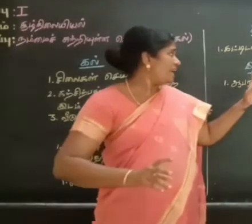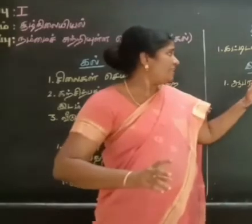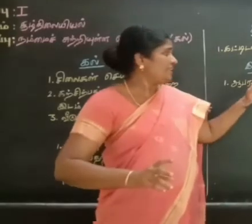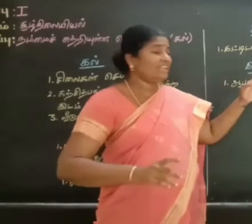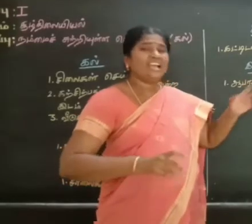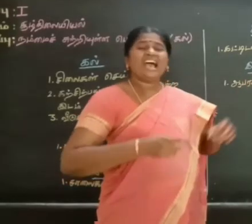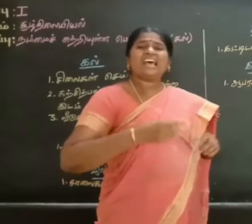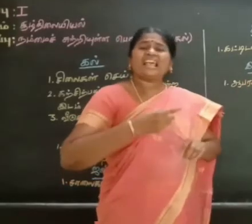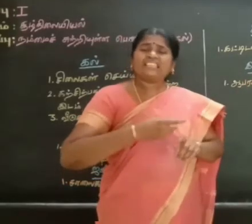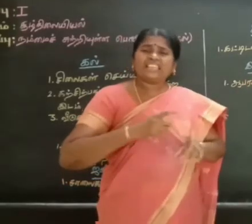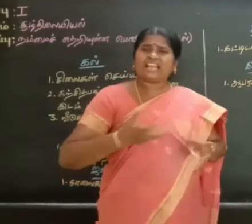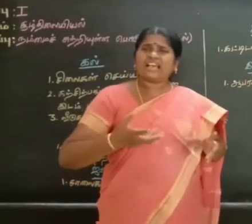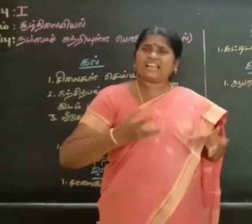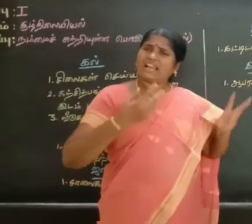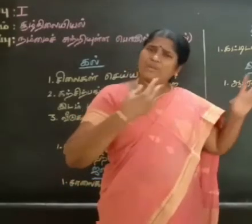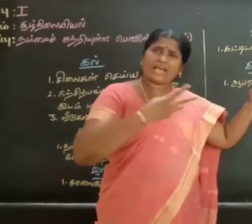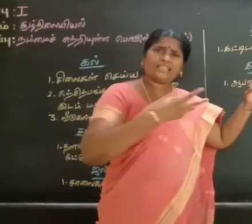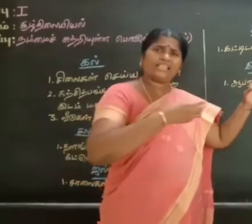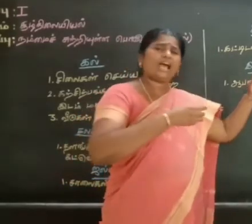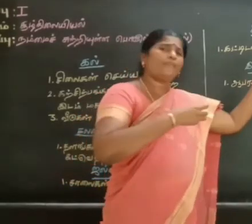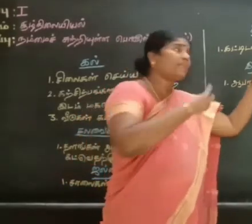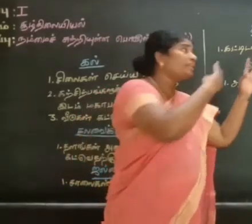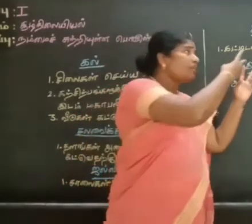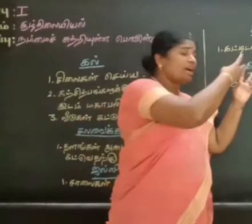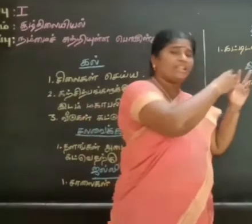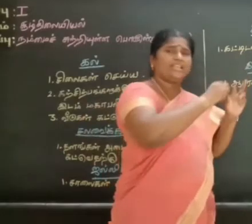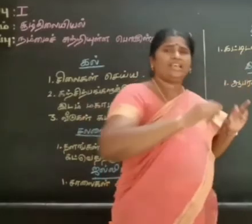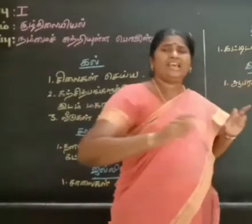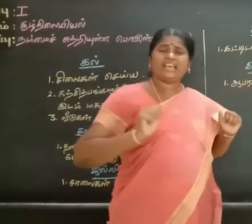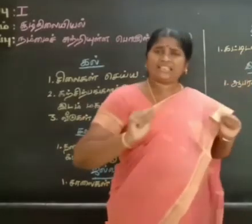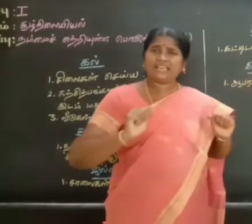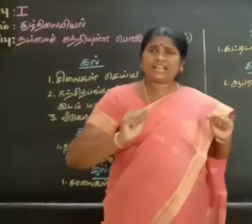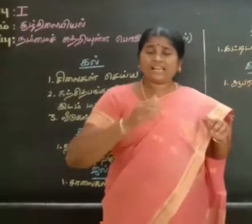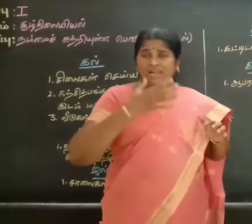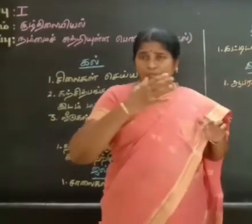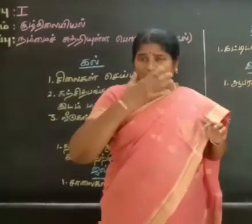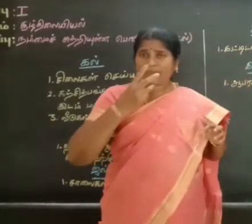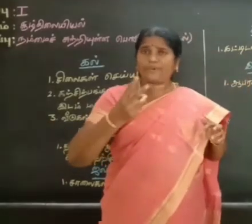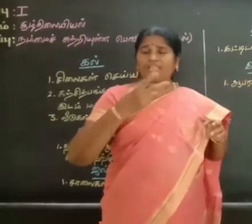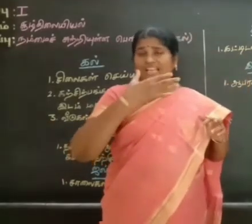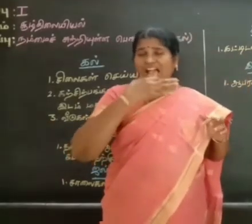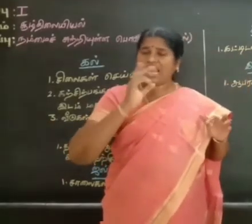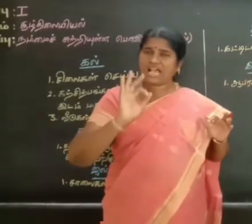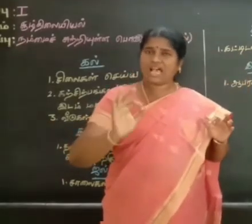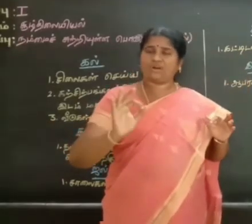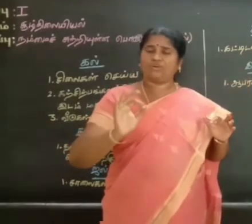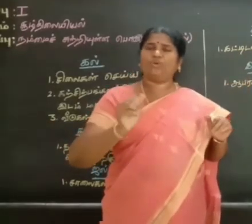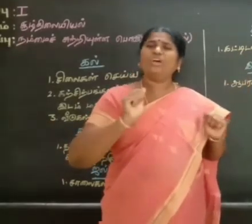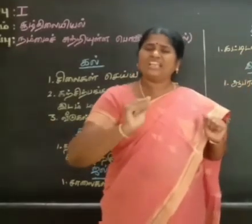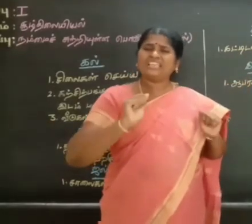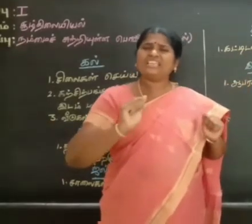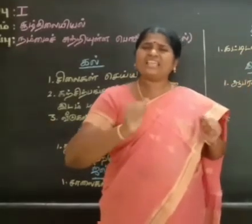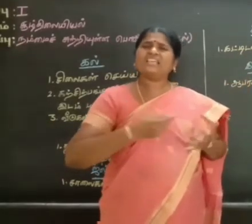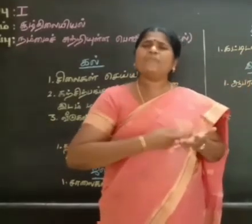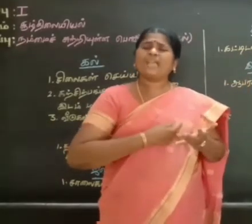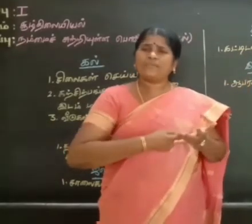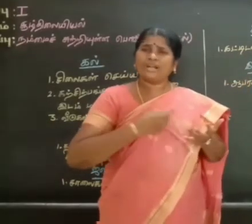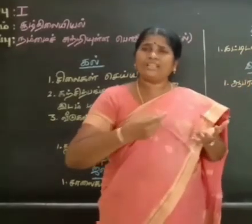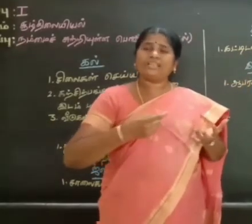அடுத்து ரத்தின கற்கள் பார்த்திருக்கியா படத்துல பாரு, ரத்தின கற்கள் பார்ப்பதற்கு அழகா இருக்கும், இது எதுக்கு பயன்படுது?